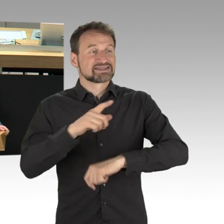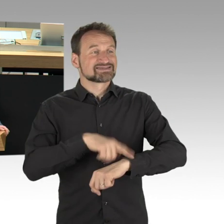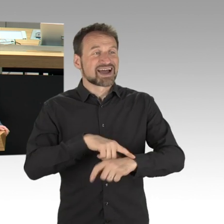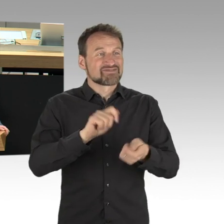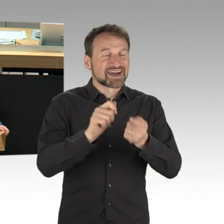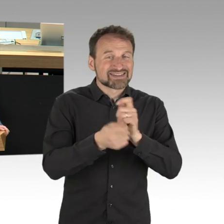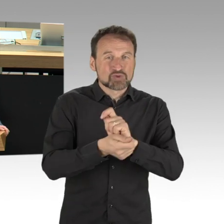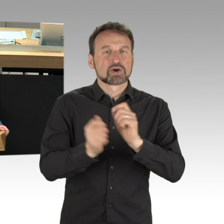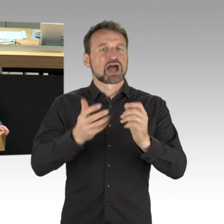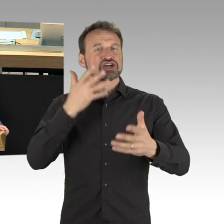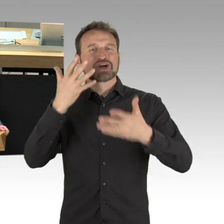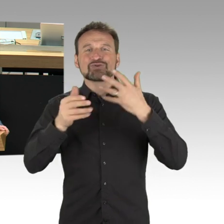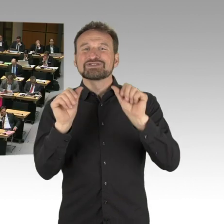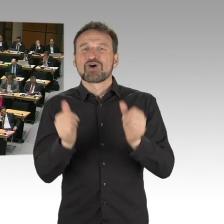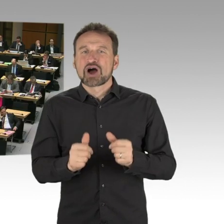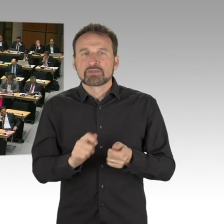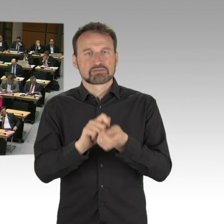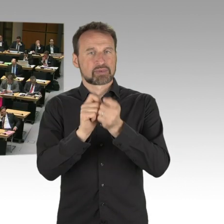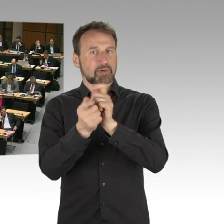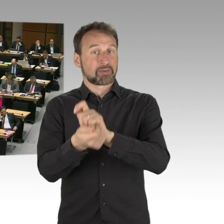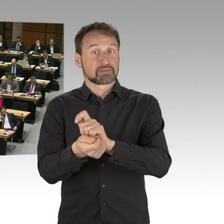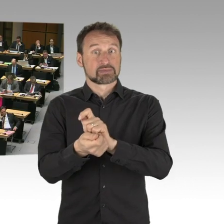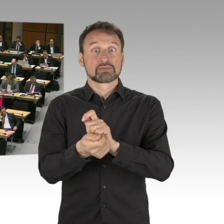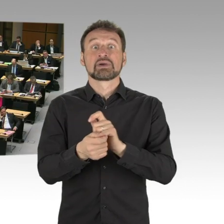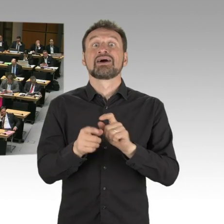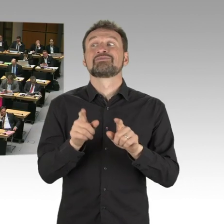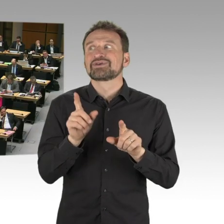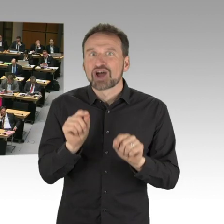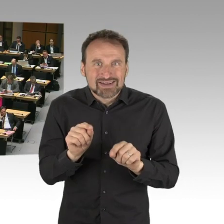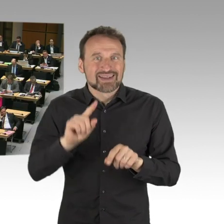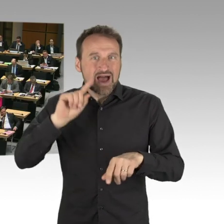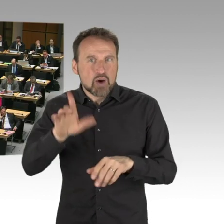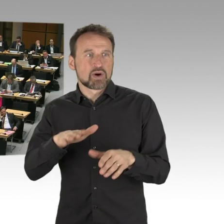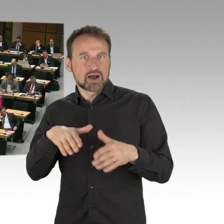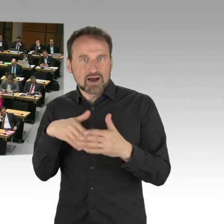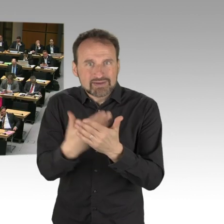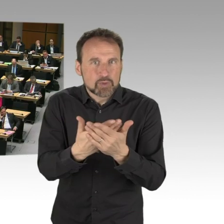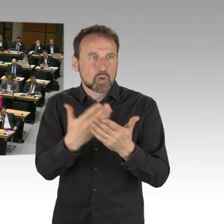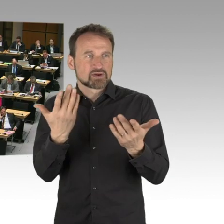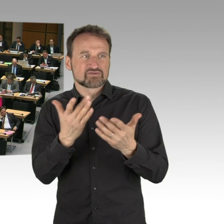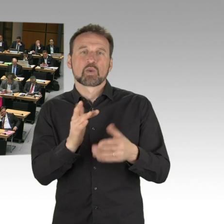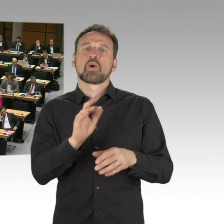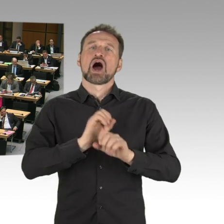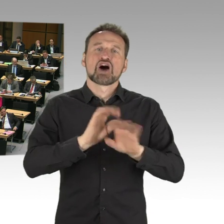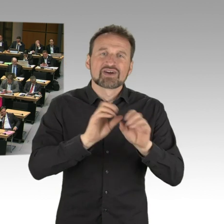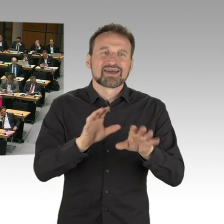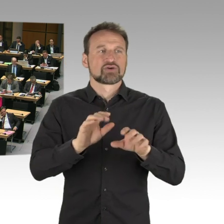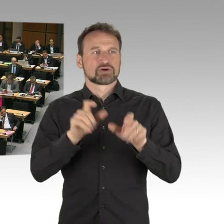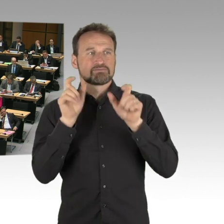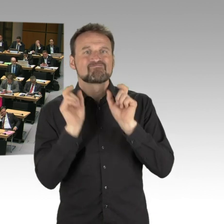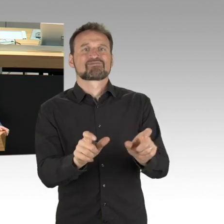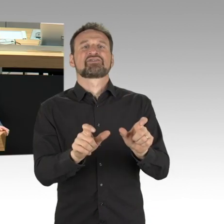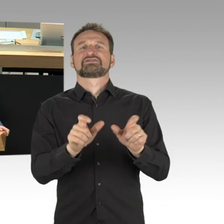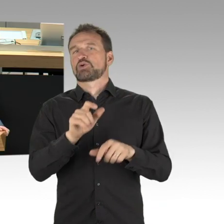müssen die Angebote auch tun. Denn ich erreiche die Menschen nicht mehr da, wo ich sie vor 20 Jahren erreicht habe. Ich habe andere